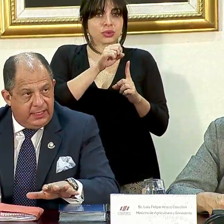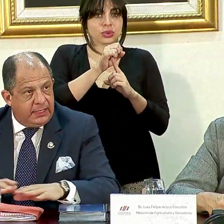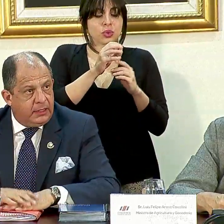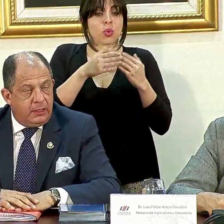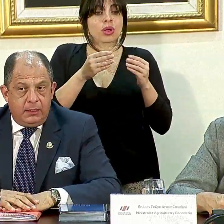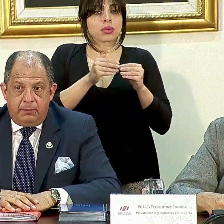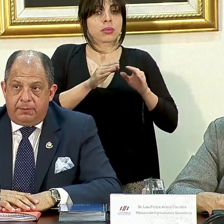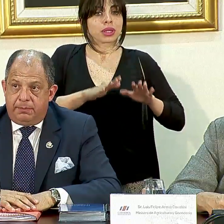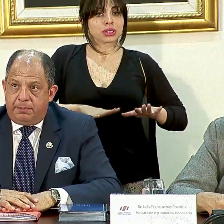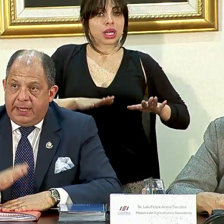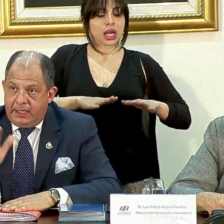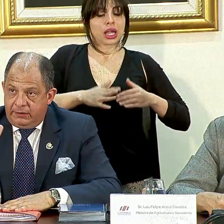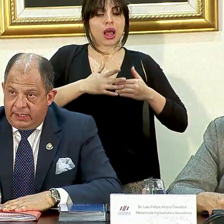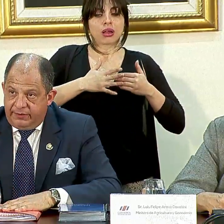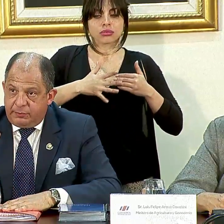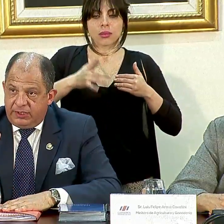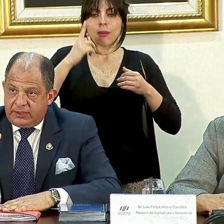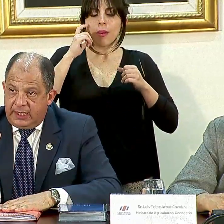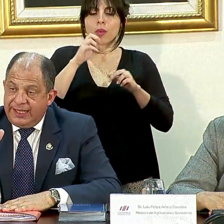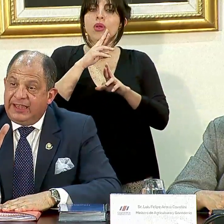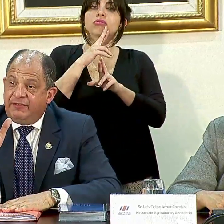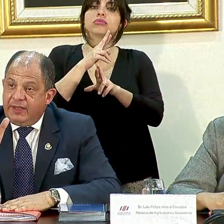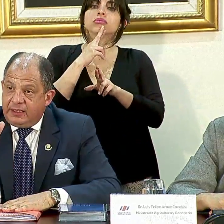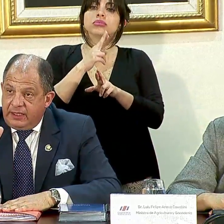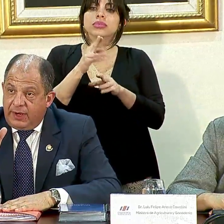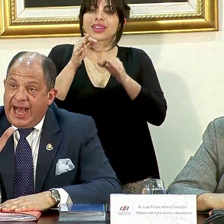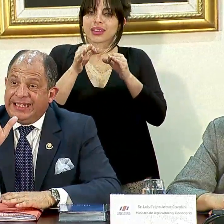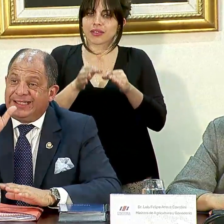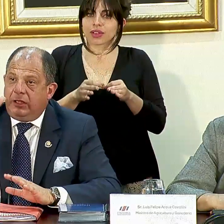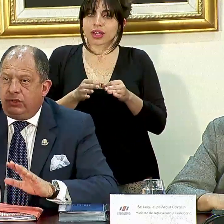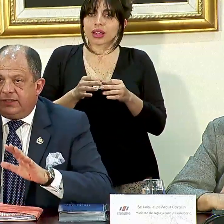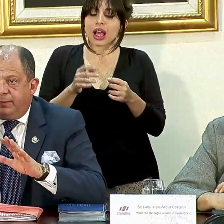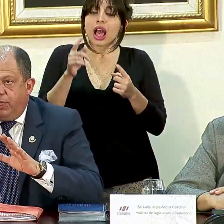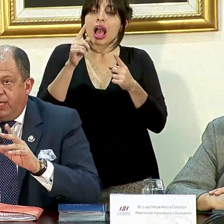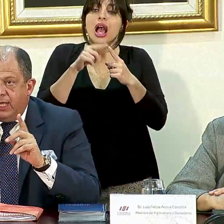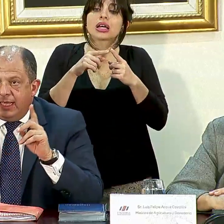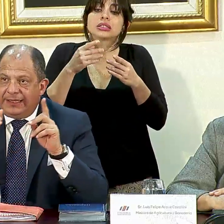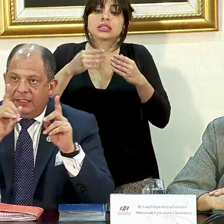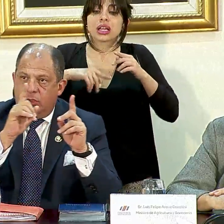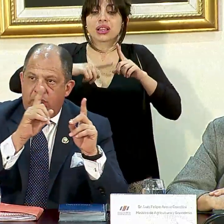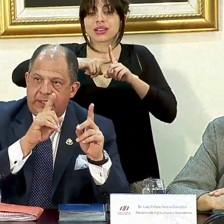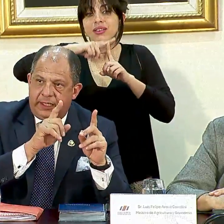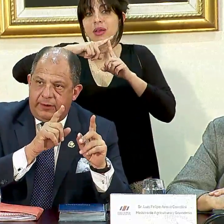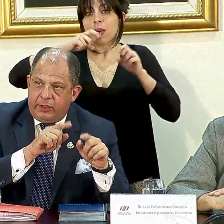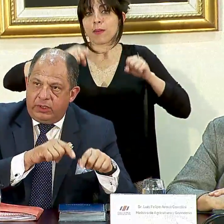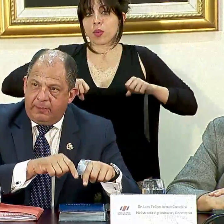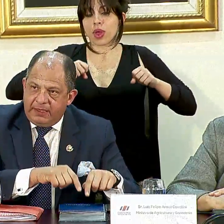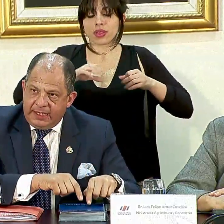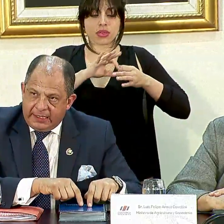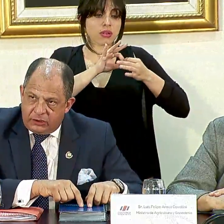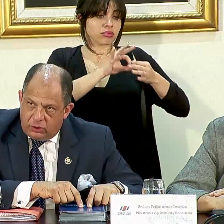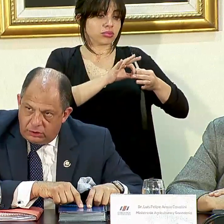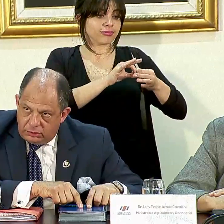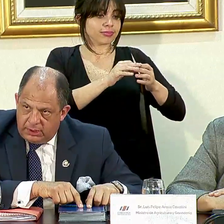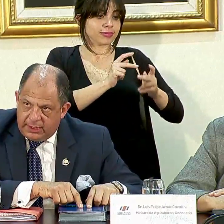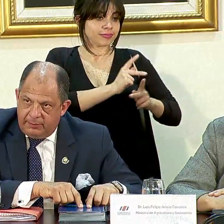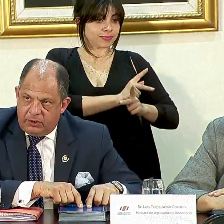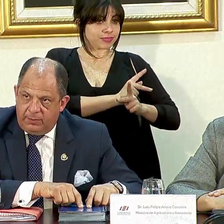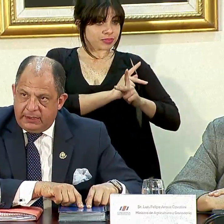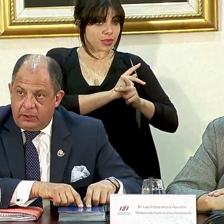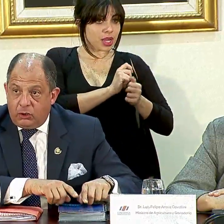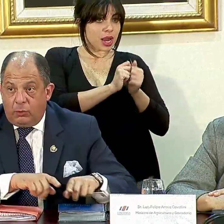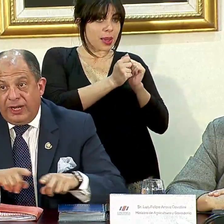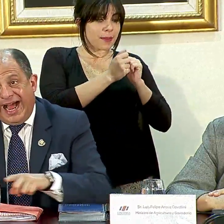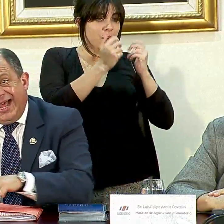más tranquila, para dar respuesta definitiva hasta donde se pueda, tanto lo que tiene que ver con la mitigación del